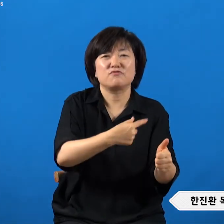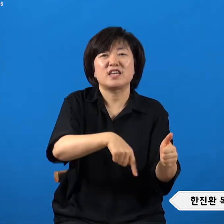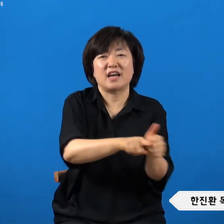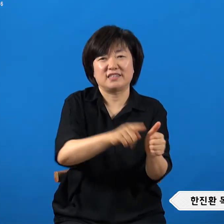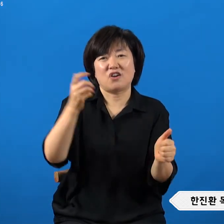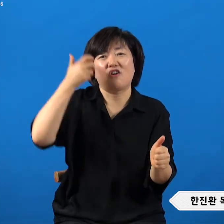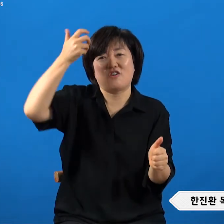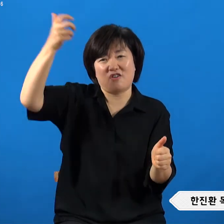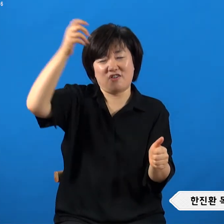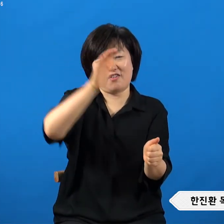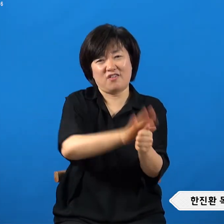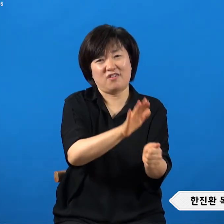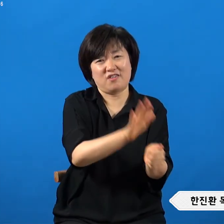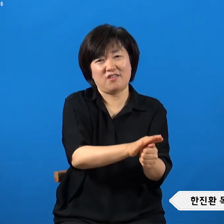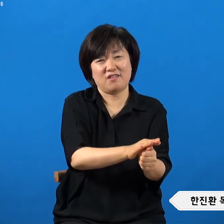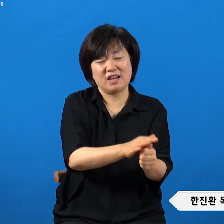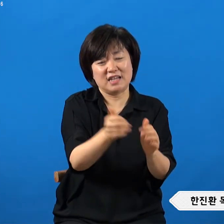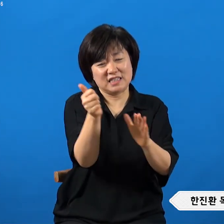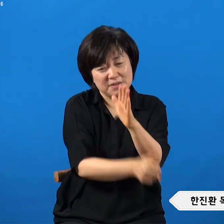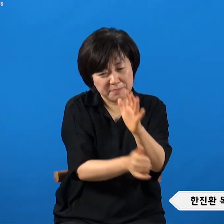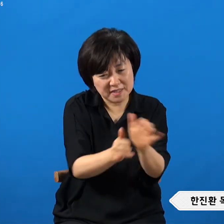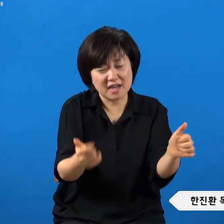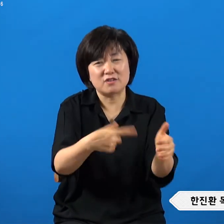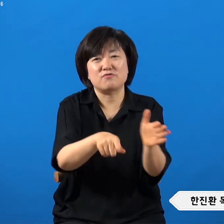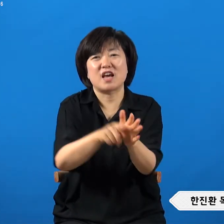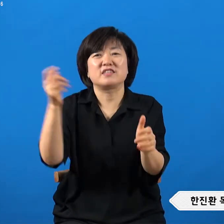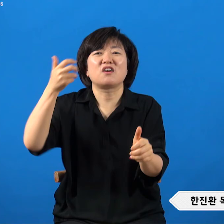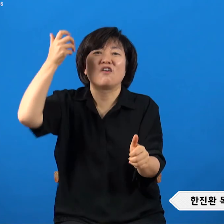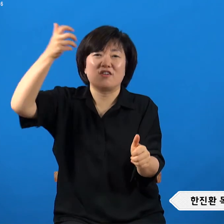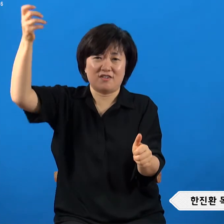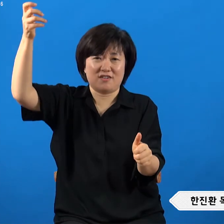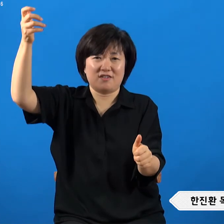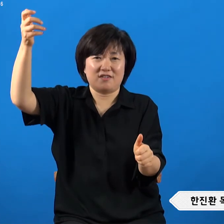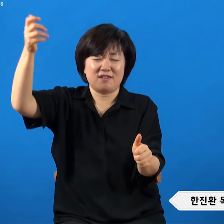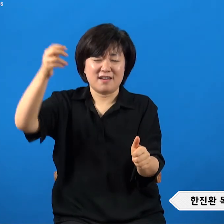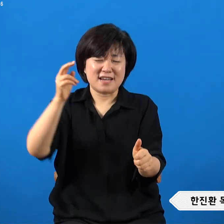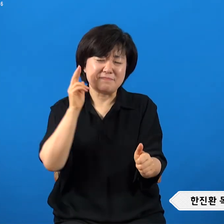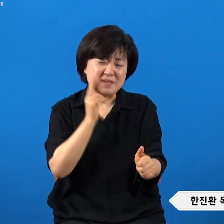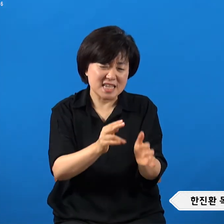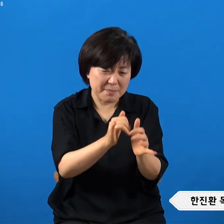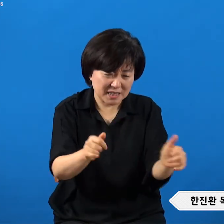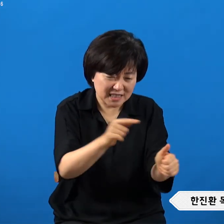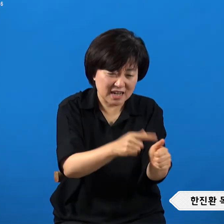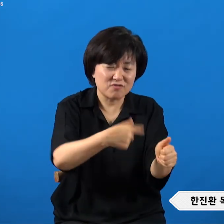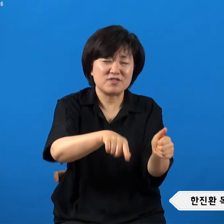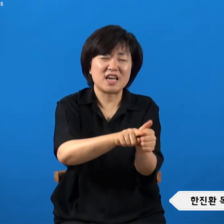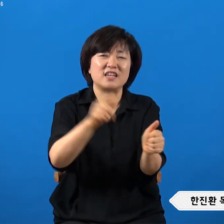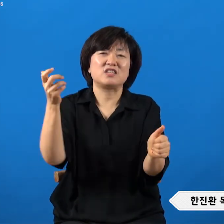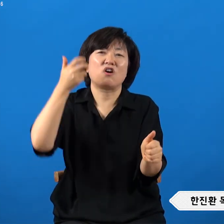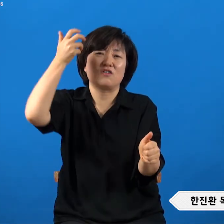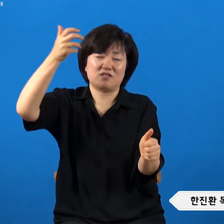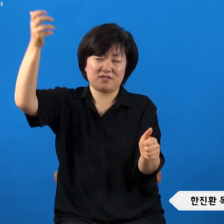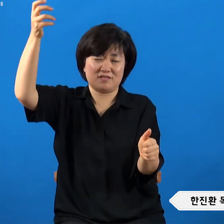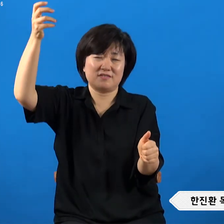영입니다. 실패자를 위한 영입니다. 성령은 비참한 자를 위한